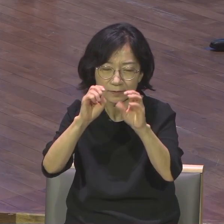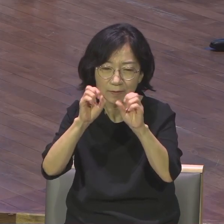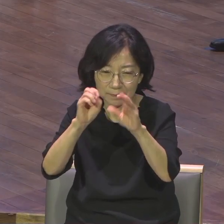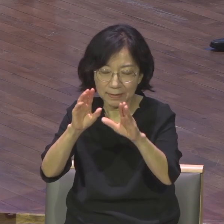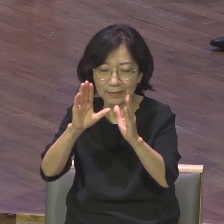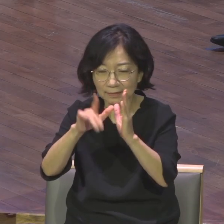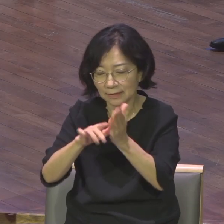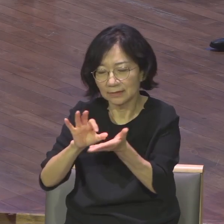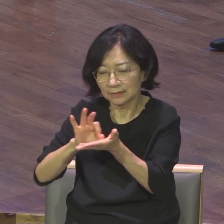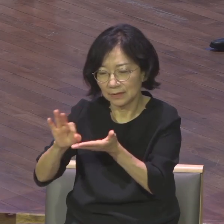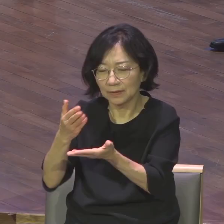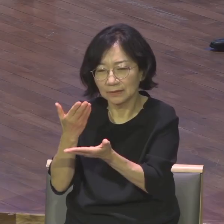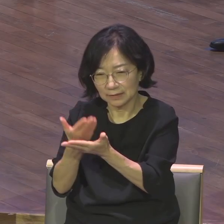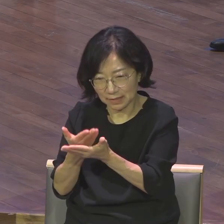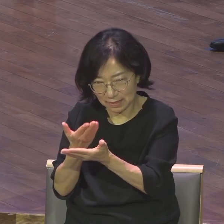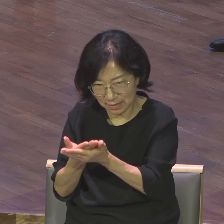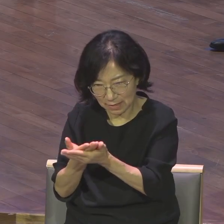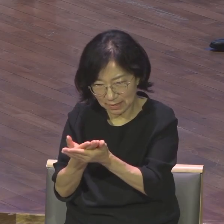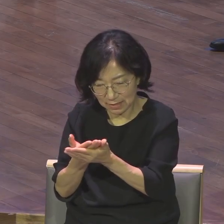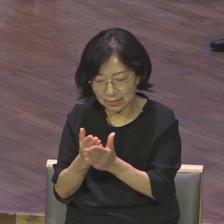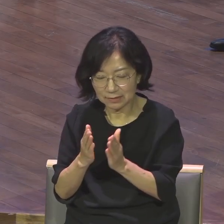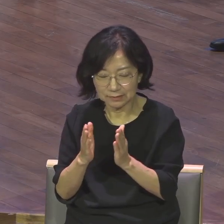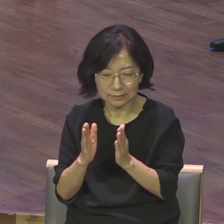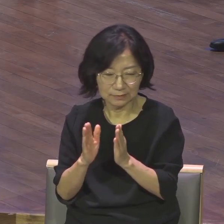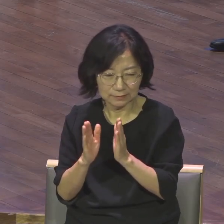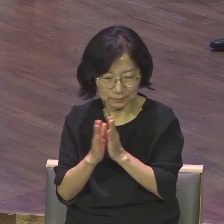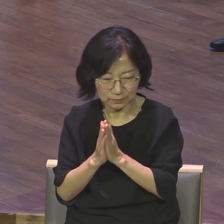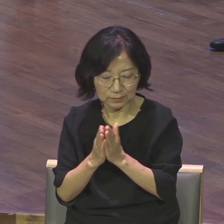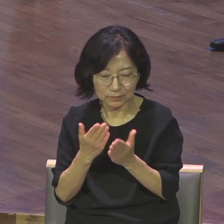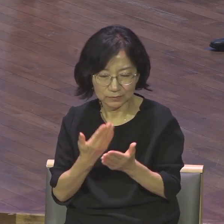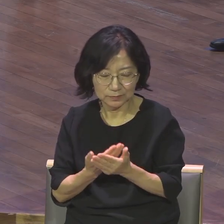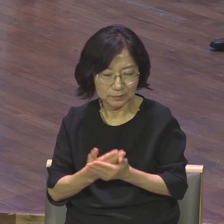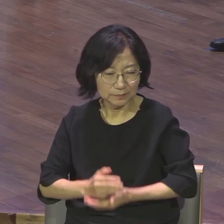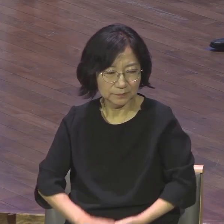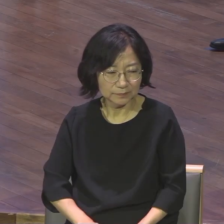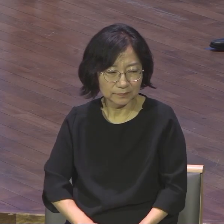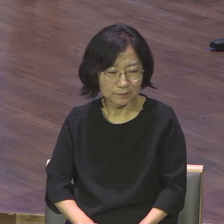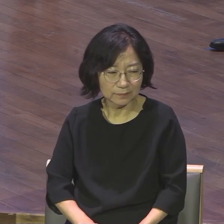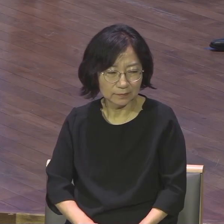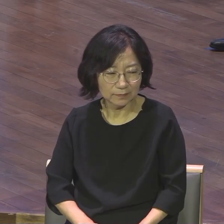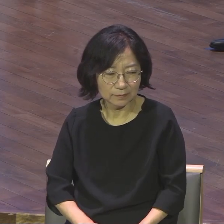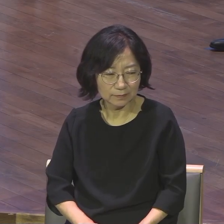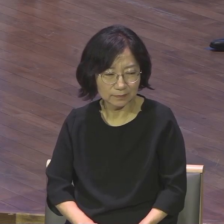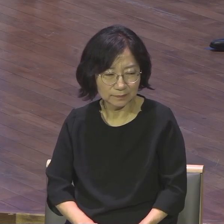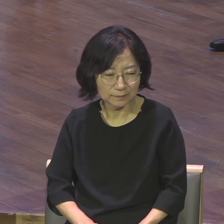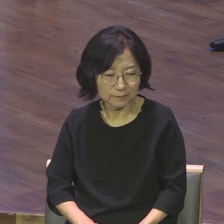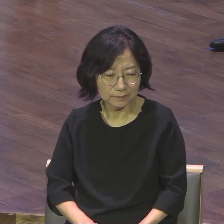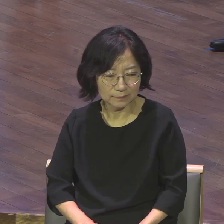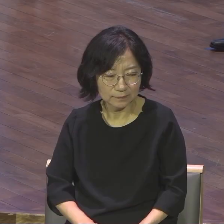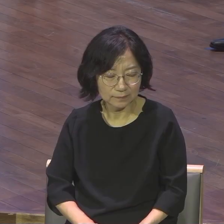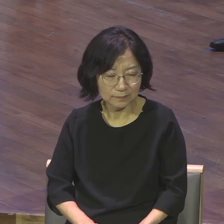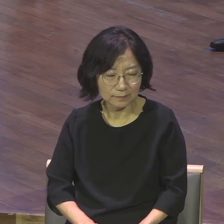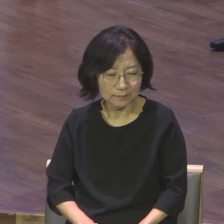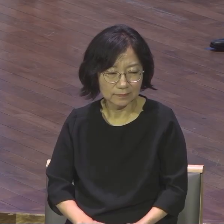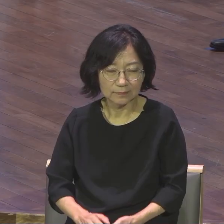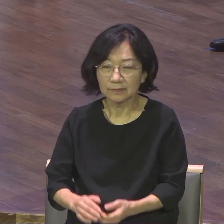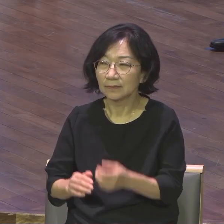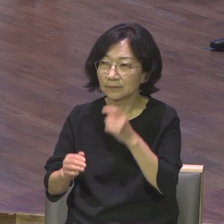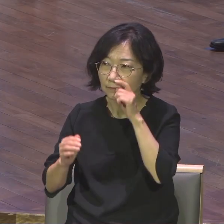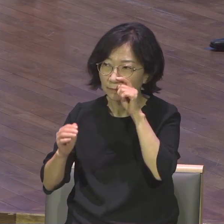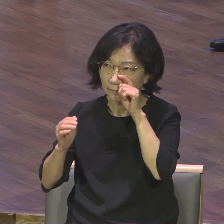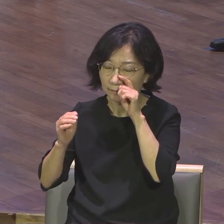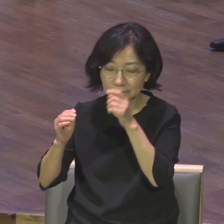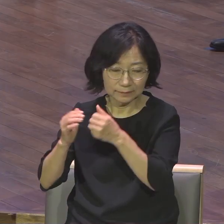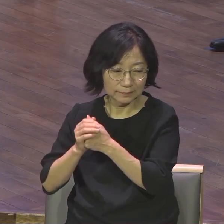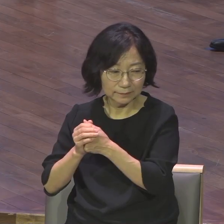받는 하나님께서 역사하시면 70년 동안 막혀 있었지만은 오늘 당장이라도 할 수 있고 내일 당장 할 수 있습니다. 하나님